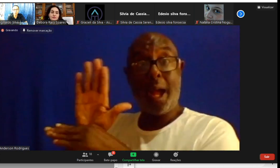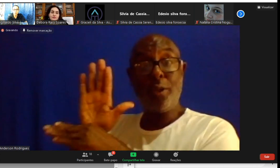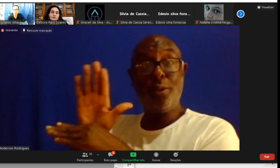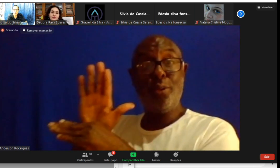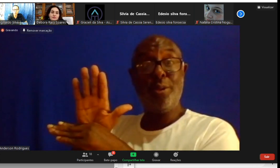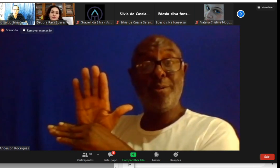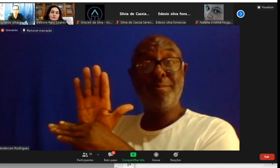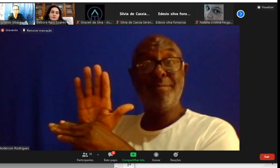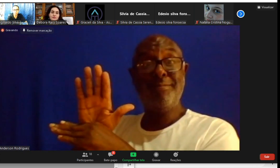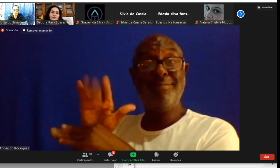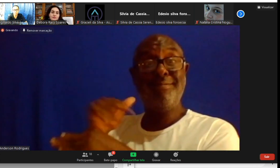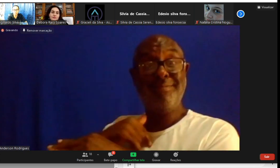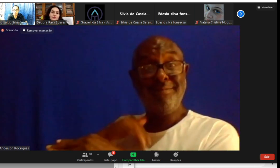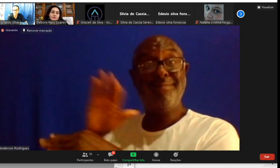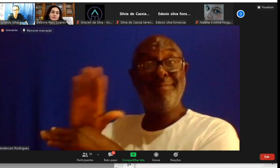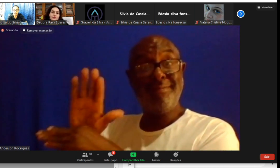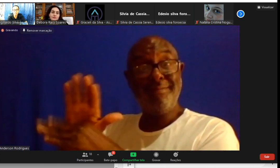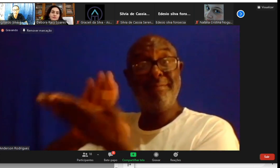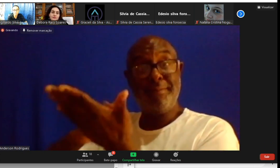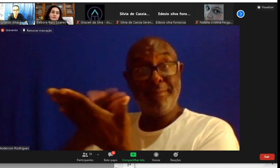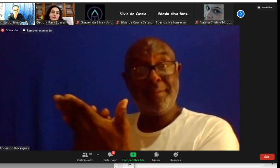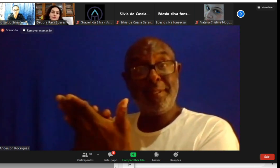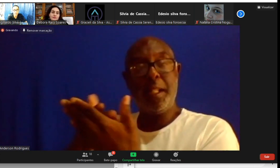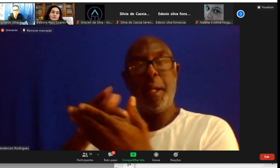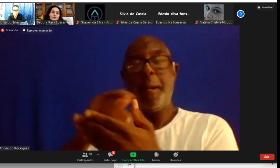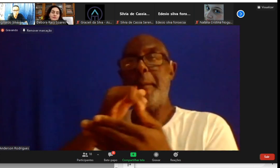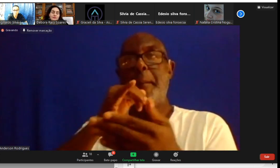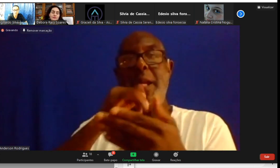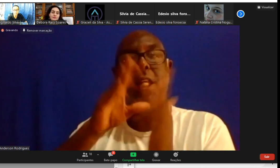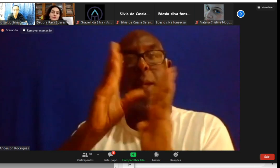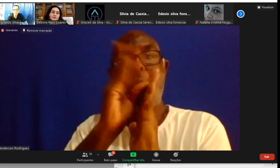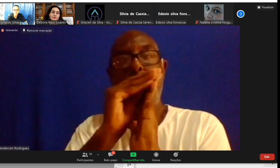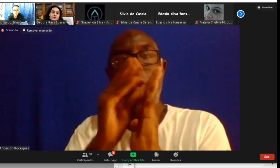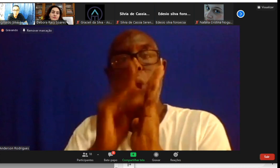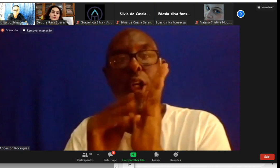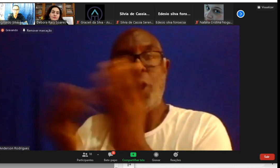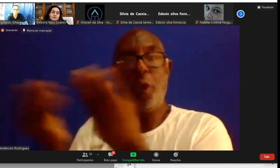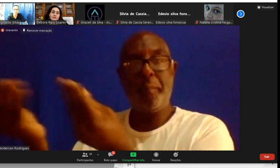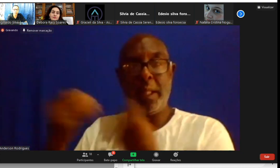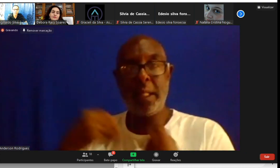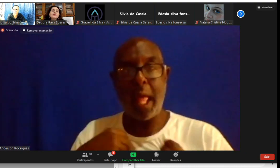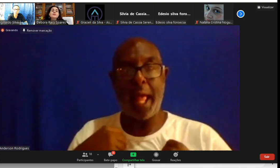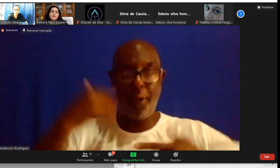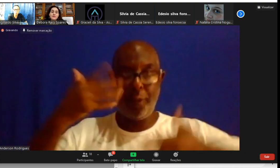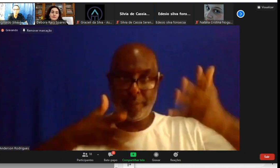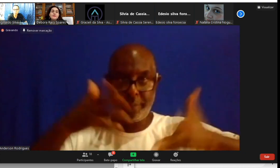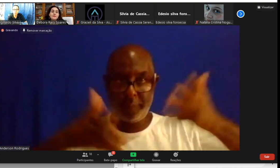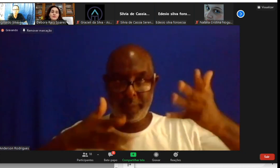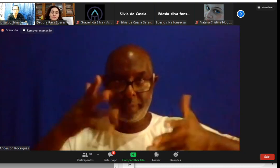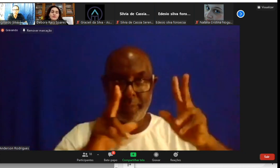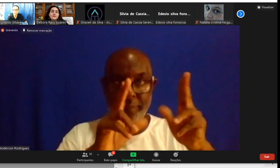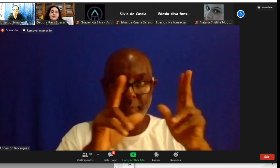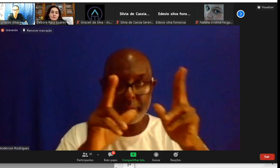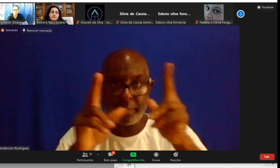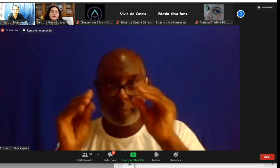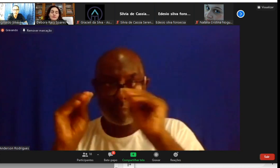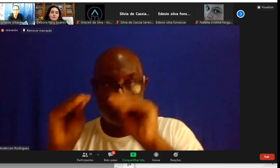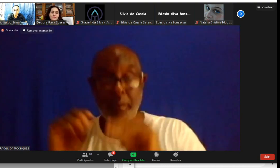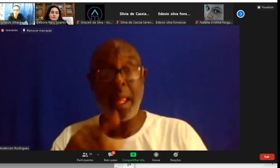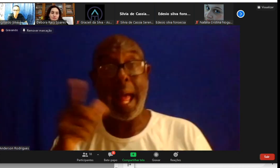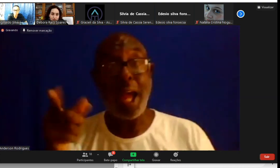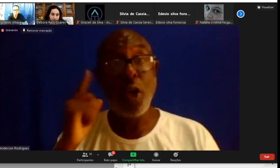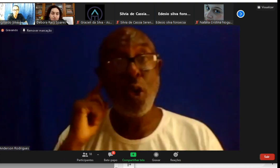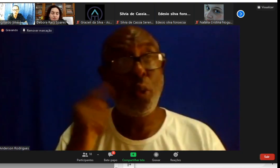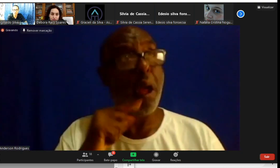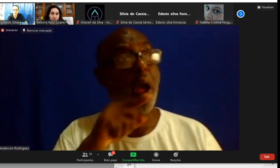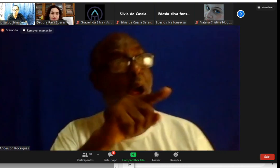Um surdo, ele ajuda o intérprete. Ele é intérprete. Todo o conteúdo que é feito lá, ele